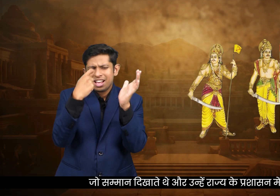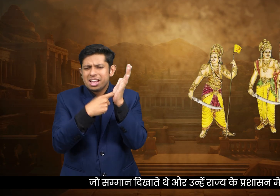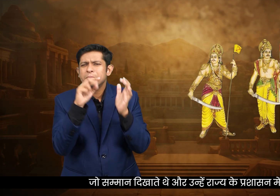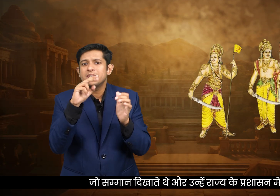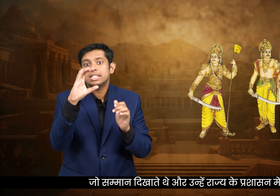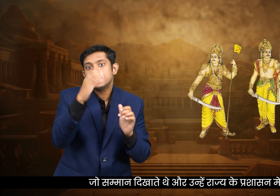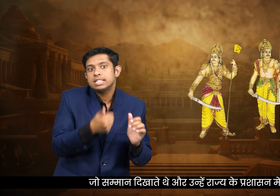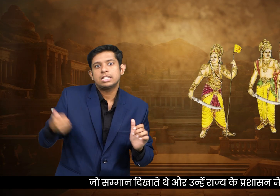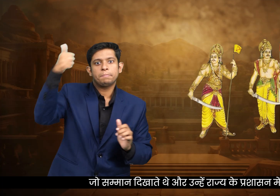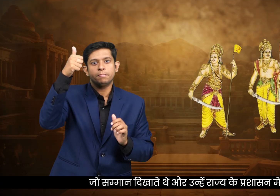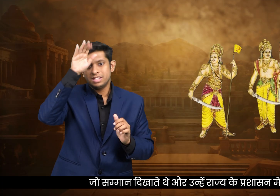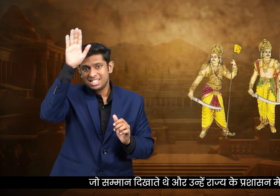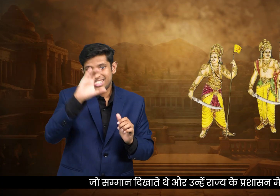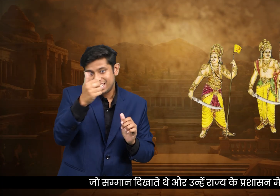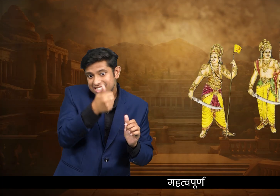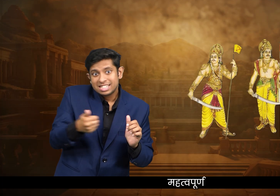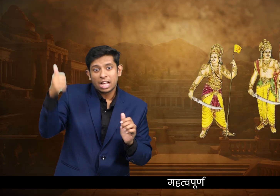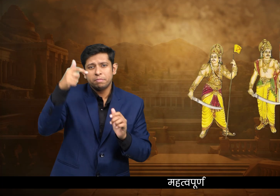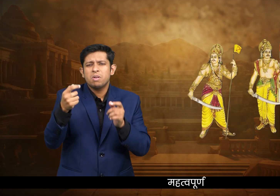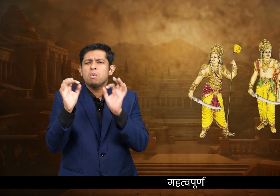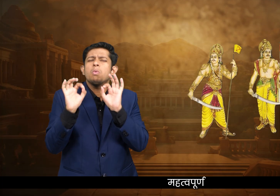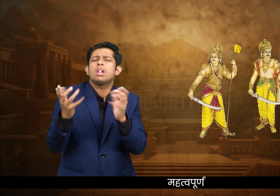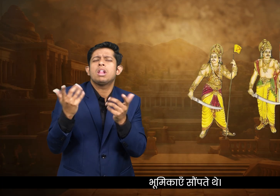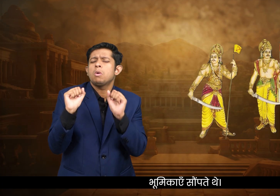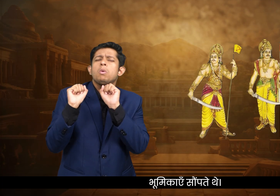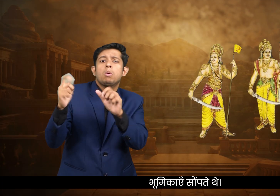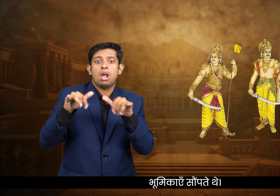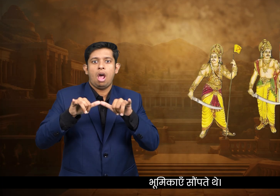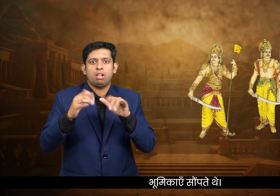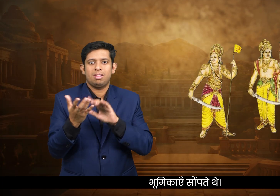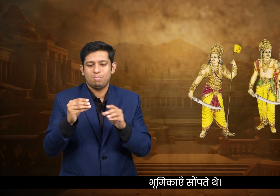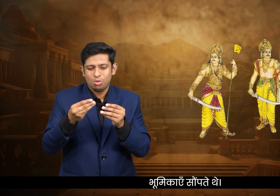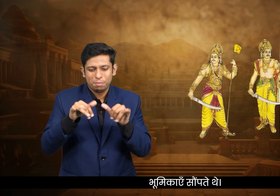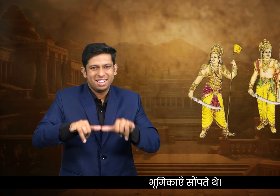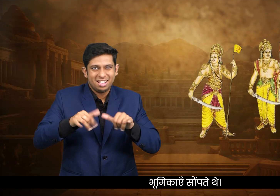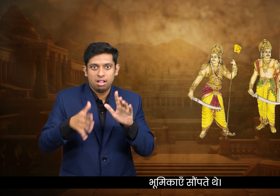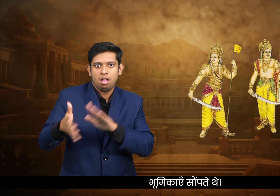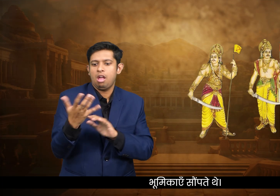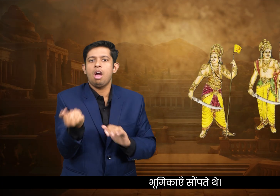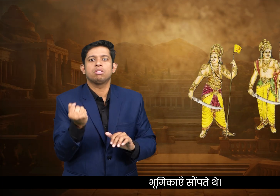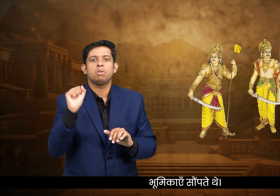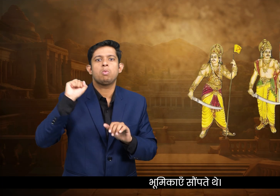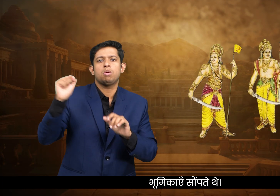थे और उन्हें राज्य के प्रशासन में महत्वपूर्ण भूमिकाएं सौंपते थे।